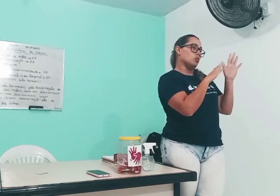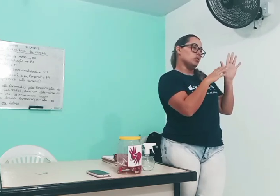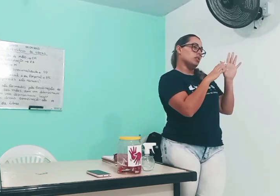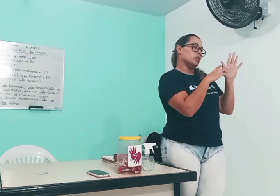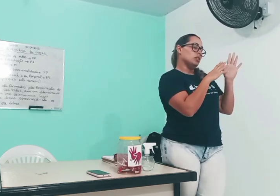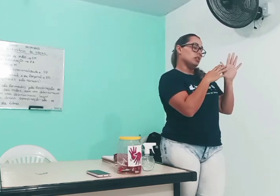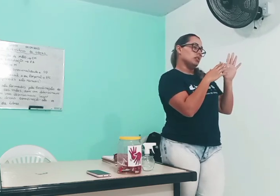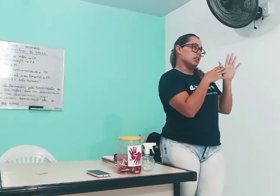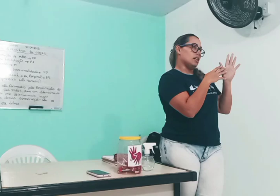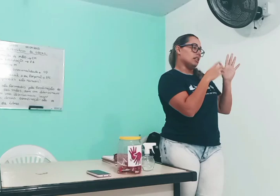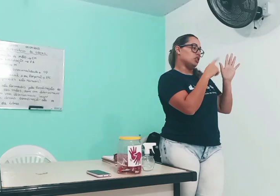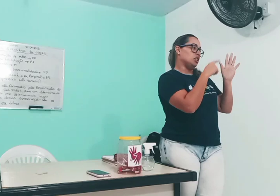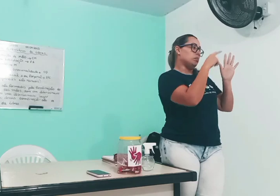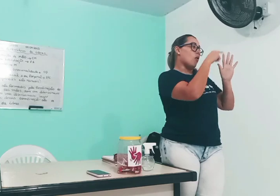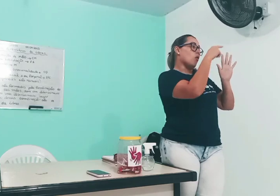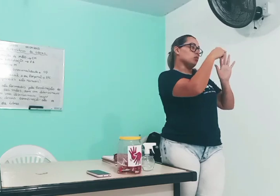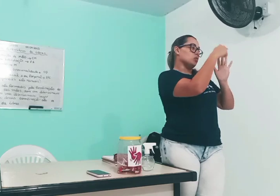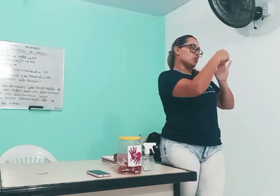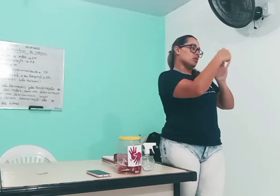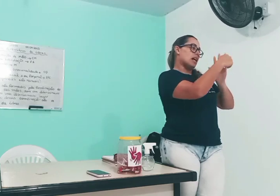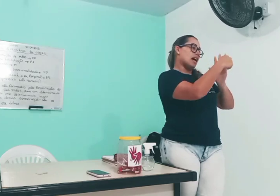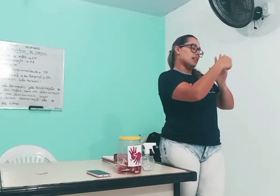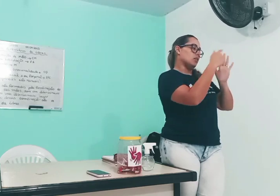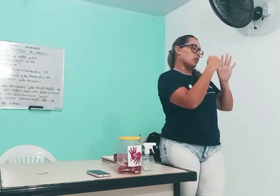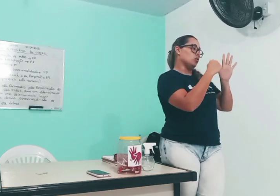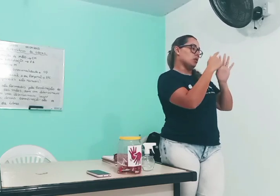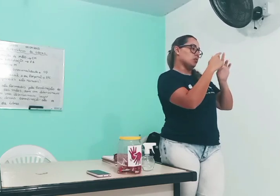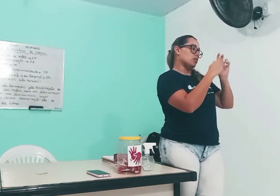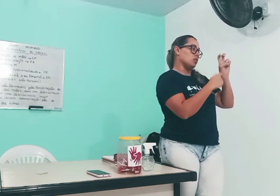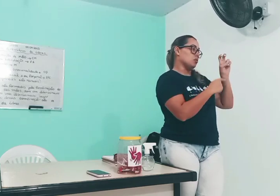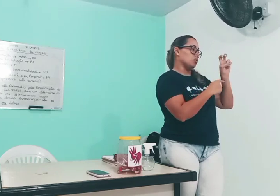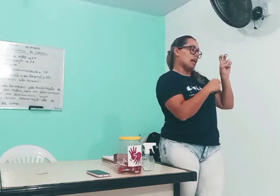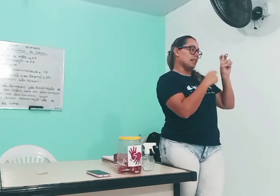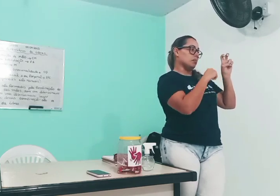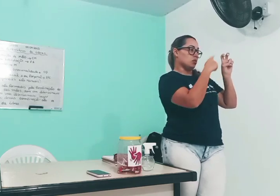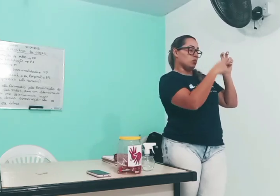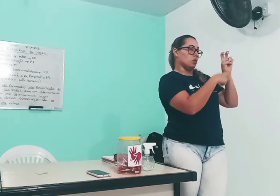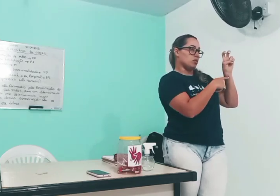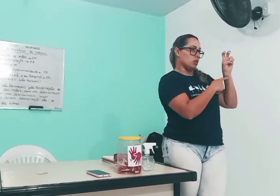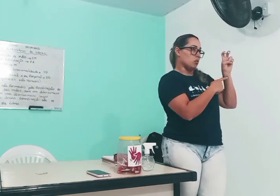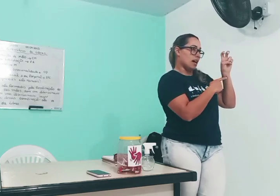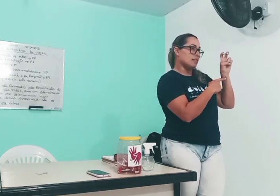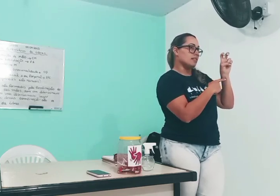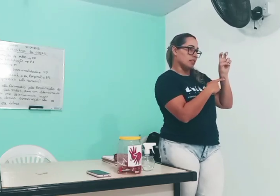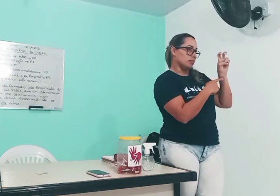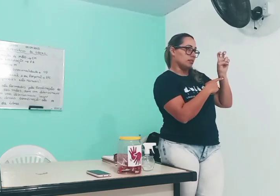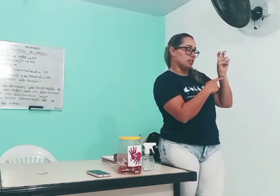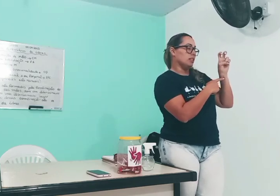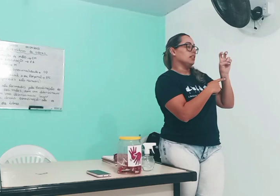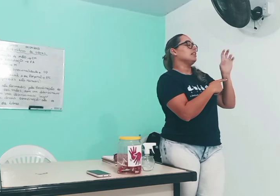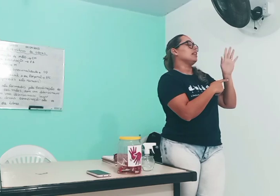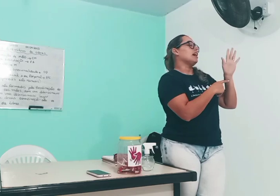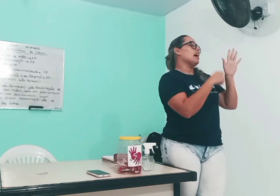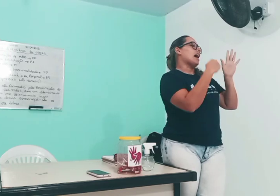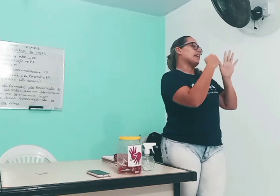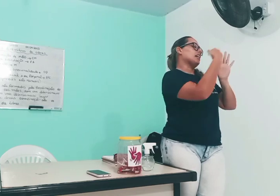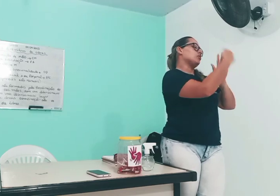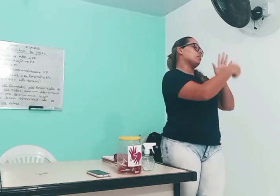5 de pontos, tá? Não é o número 5 da Libras, o número 5 é assim. Aqui é de